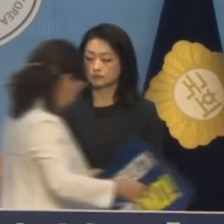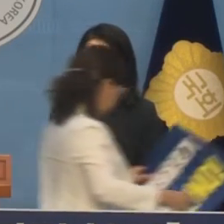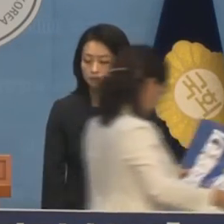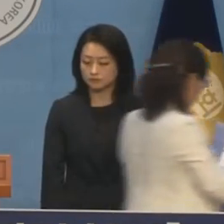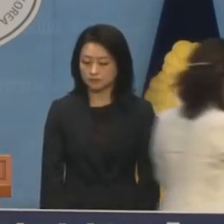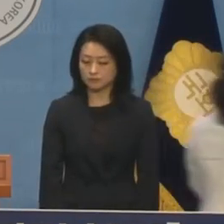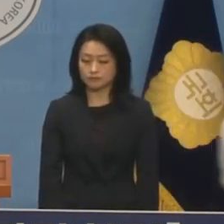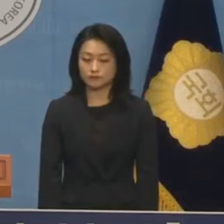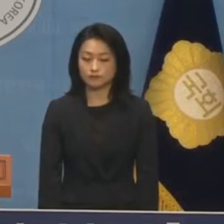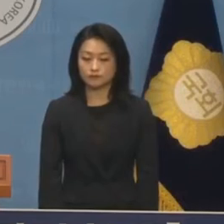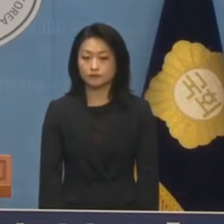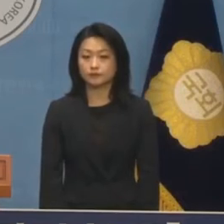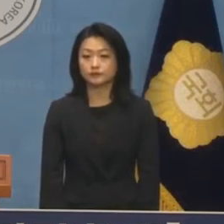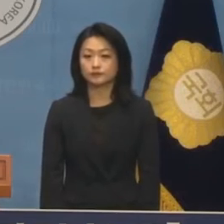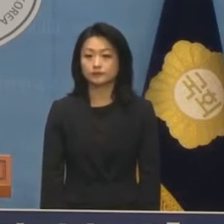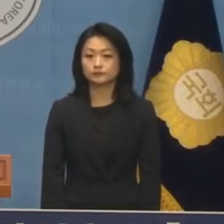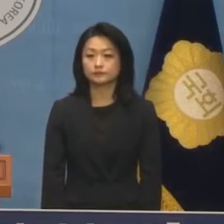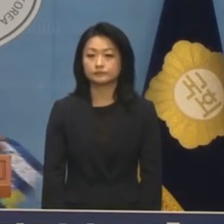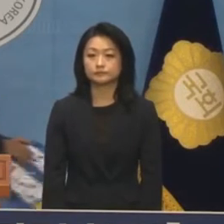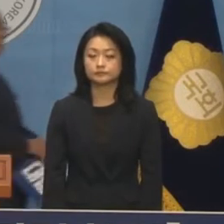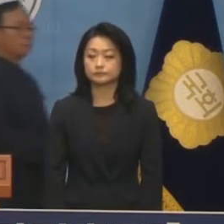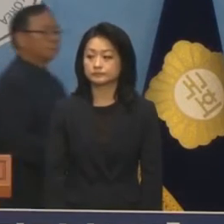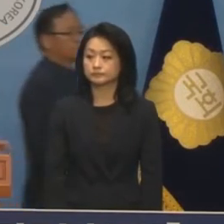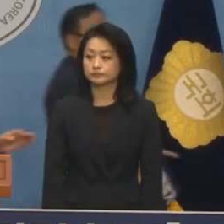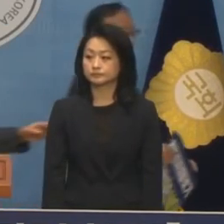옆으로 서고.